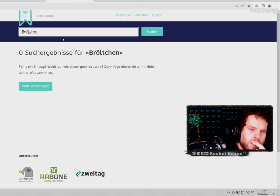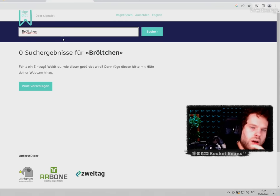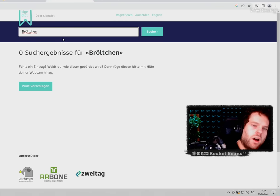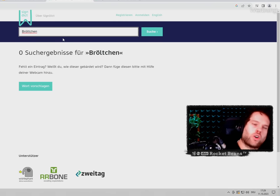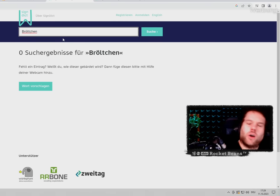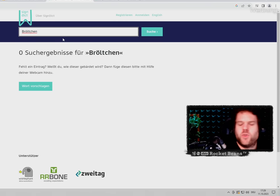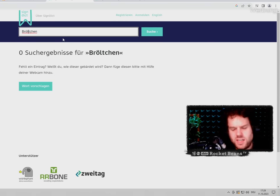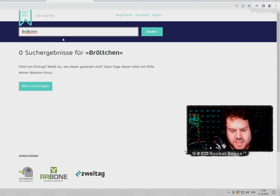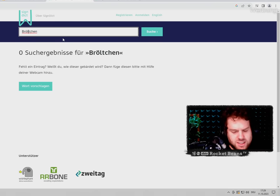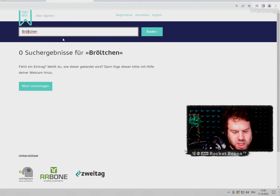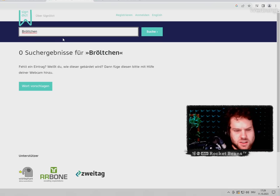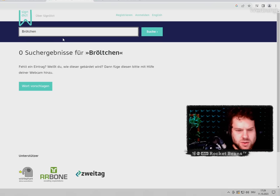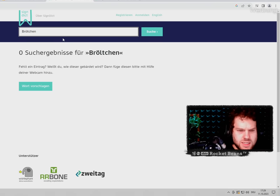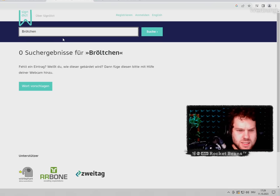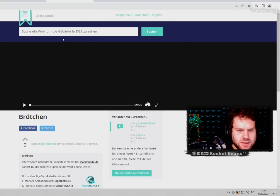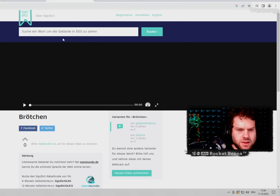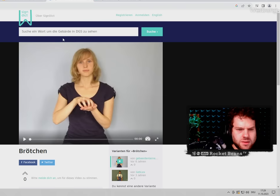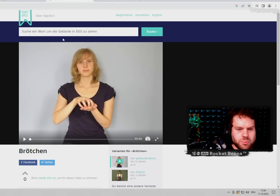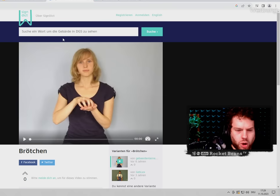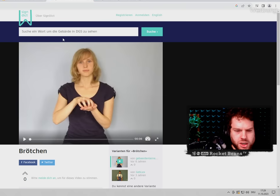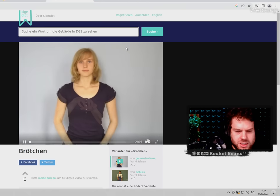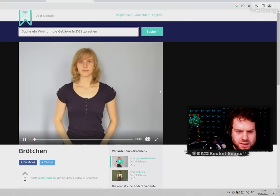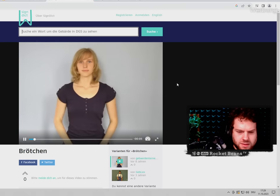Ach komm, wirklich, das checkst du nicht? Brötchen?